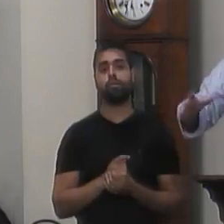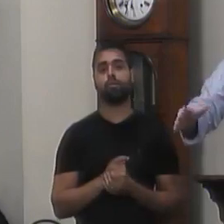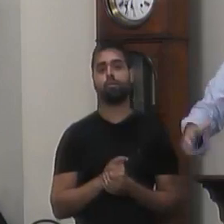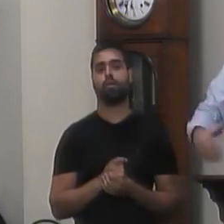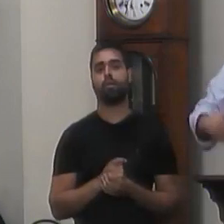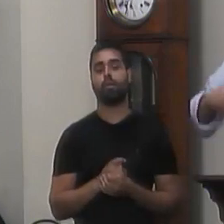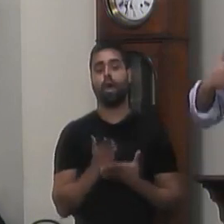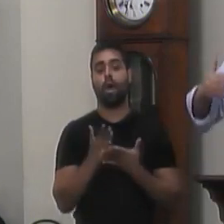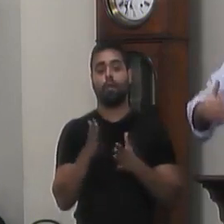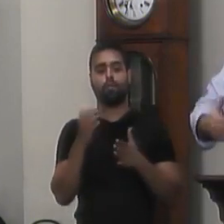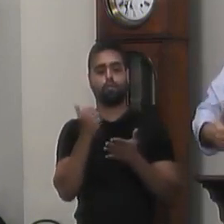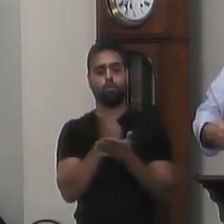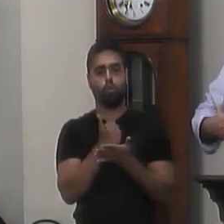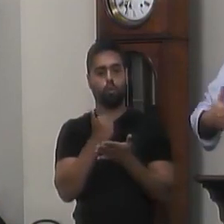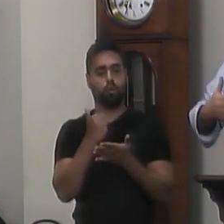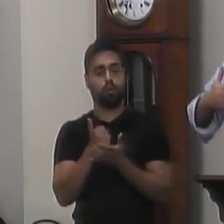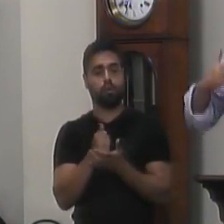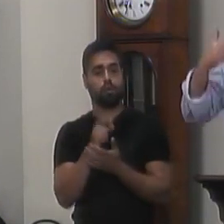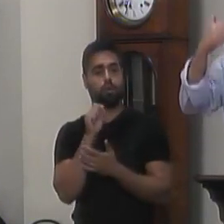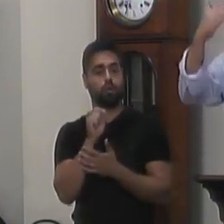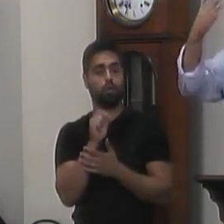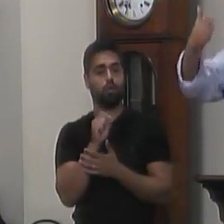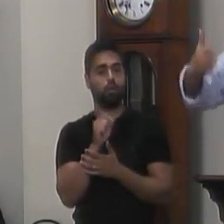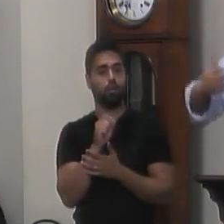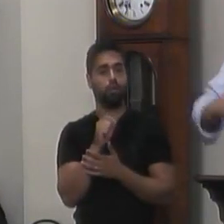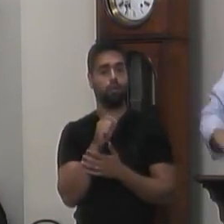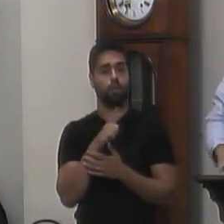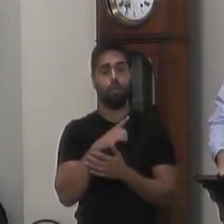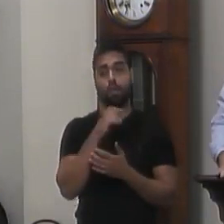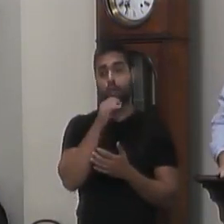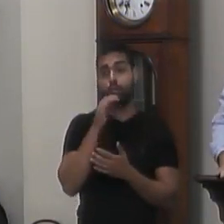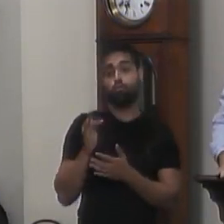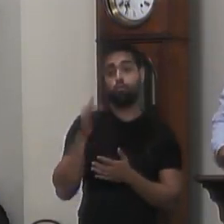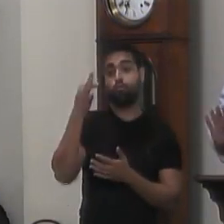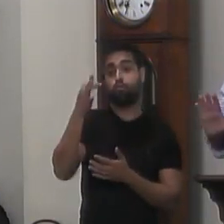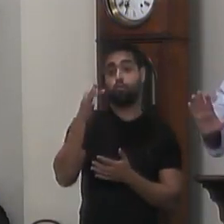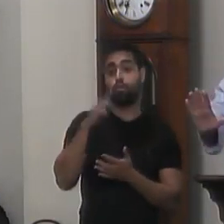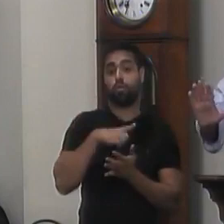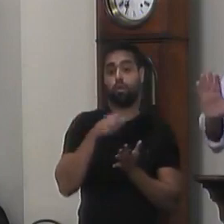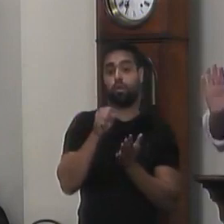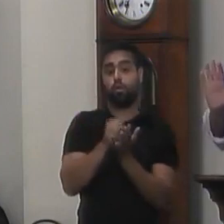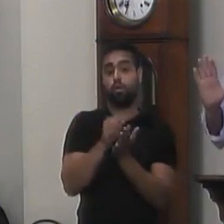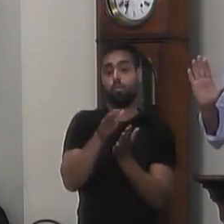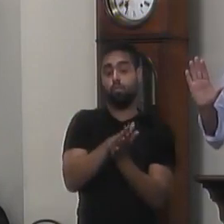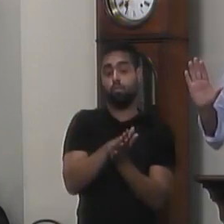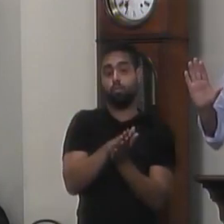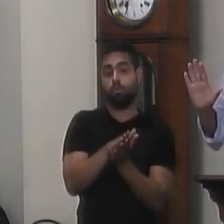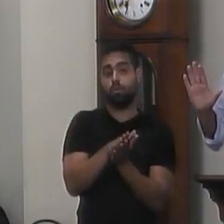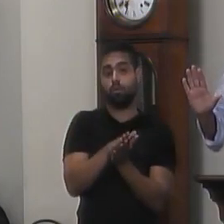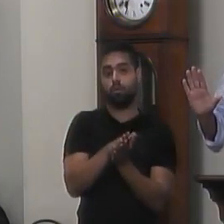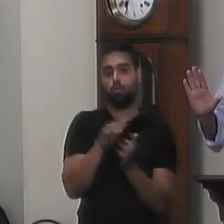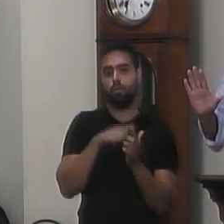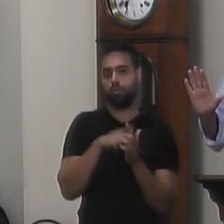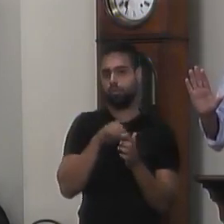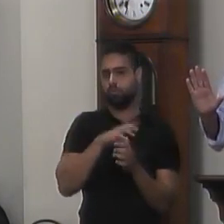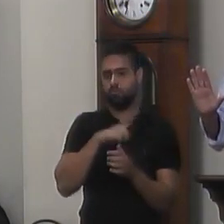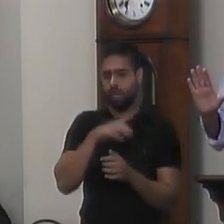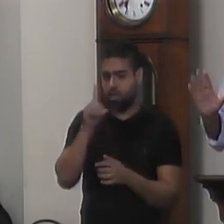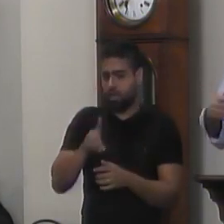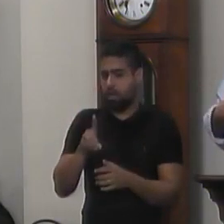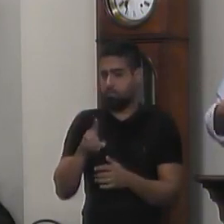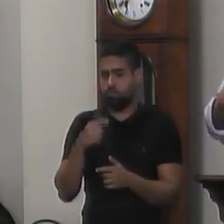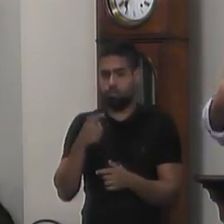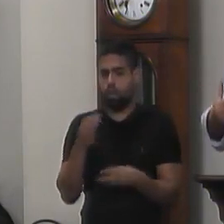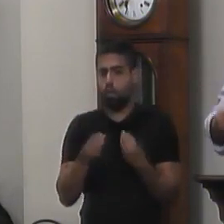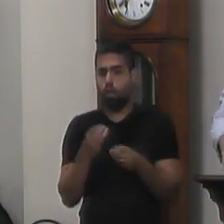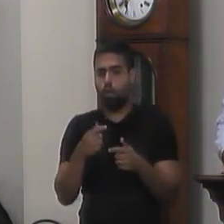de contrato, isso pode implicar numa multa futura para o município, porque o direito é discutível. A